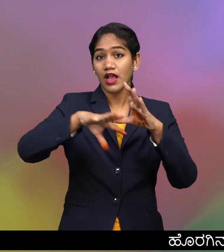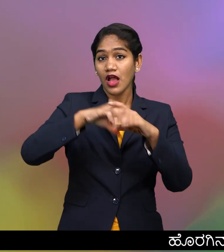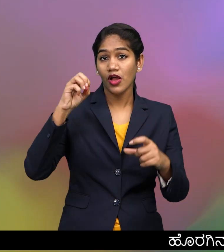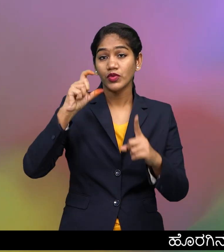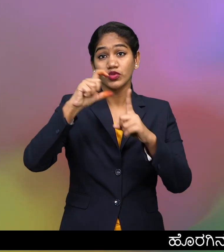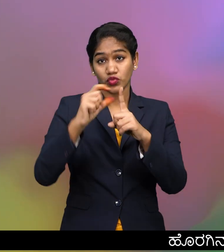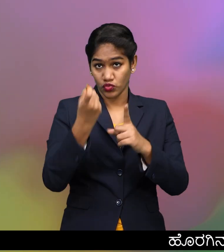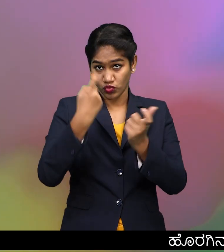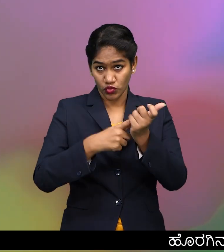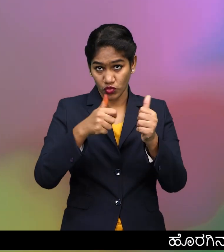ಡ್ಯಾರಾಮೀಟರ್,